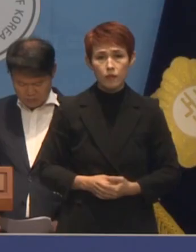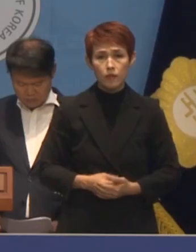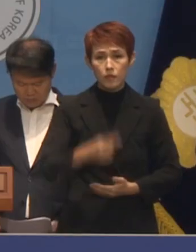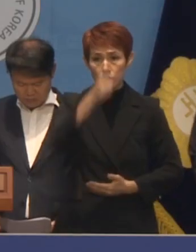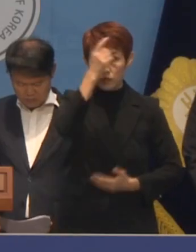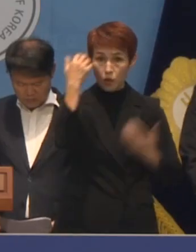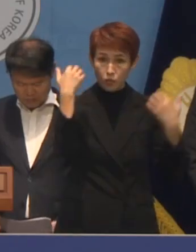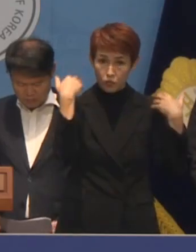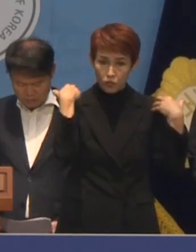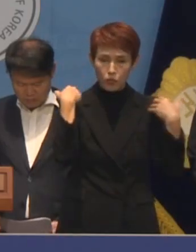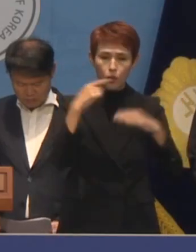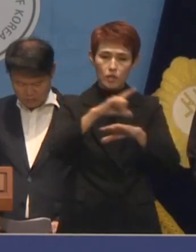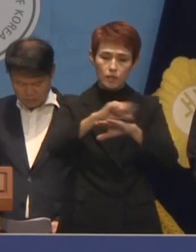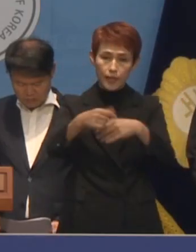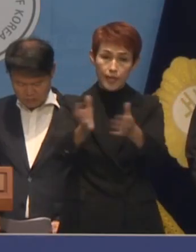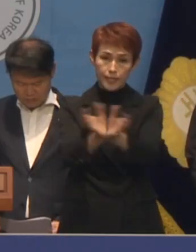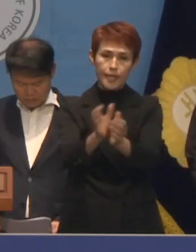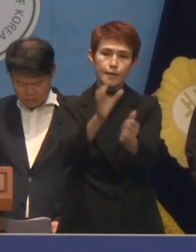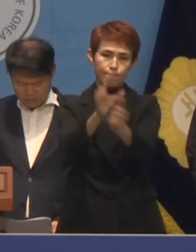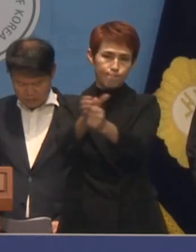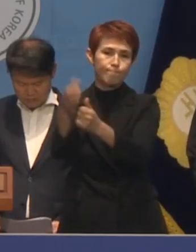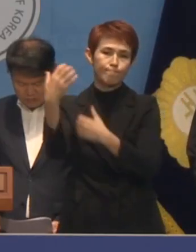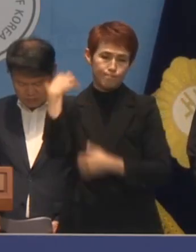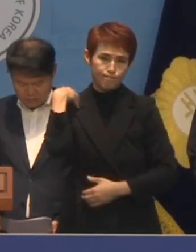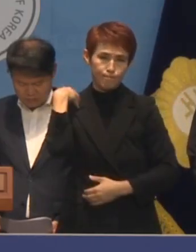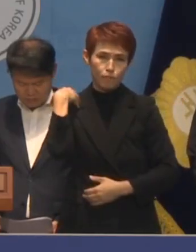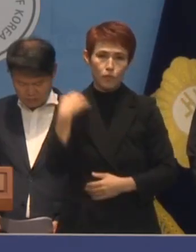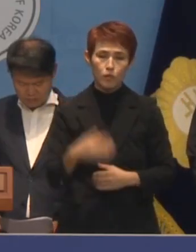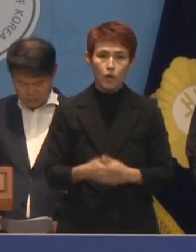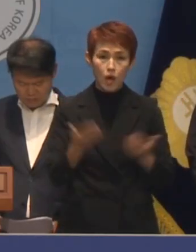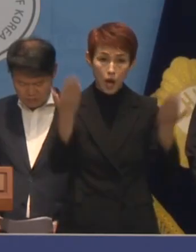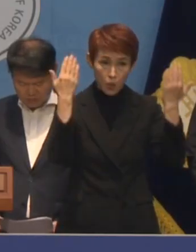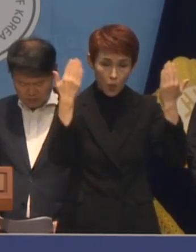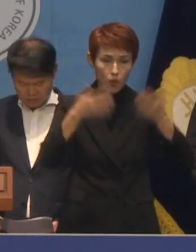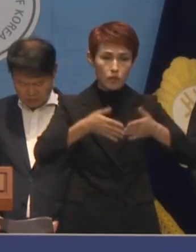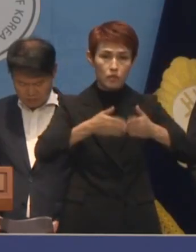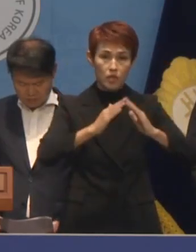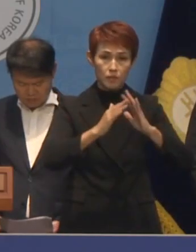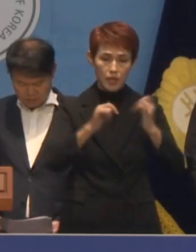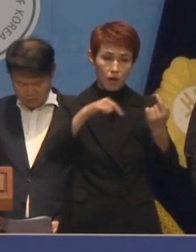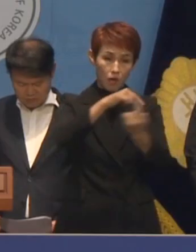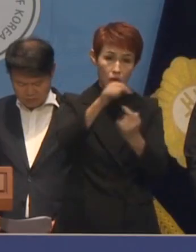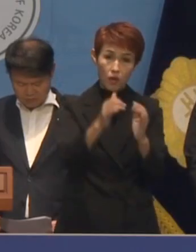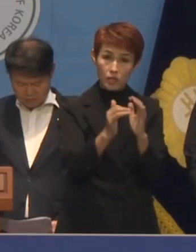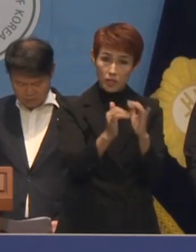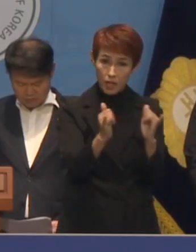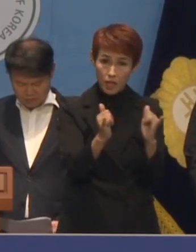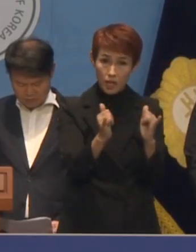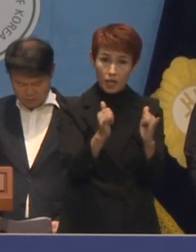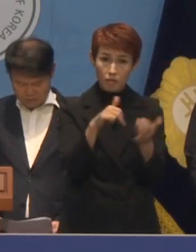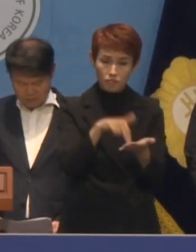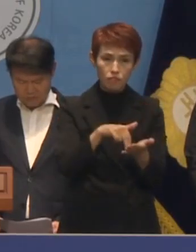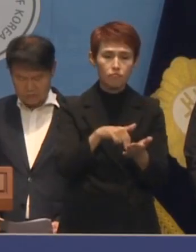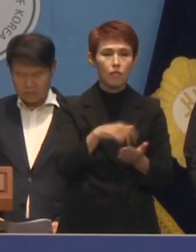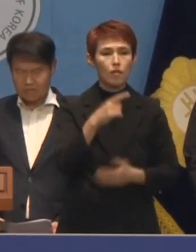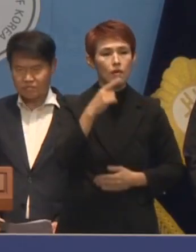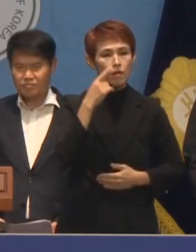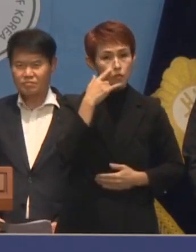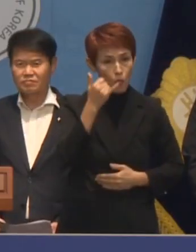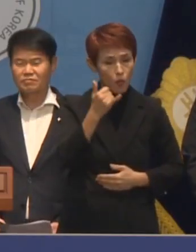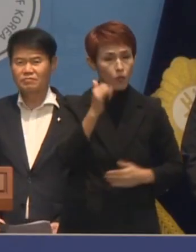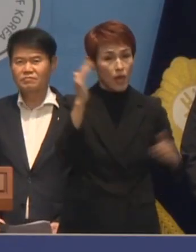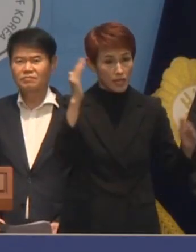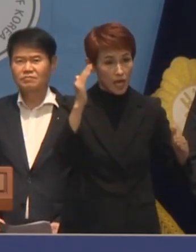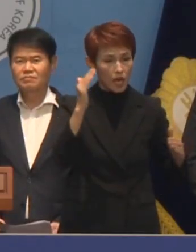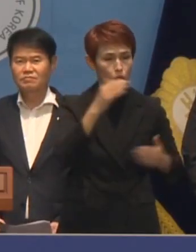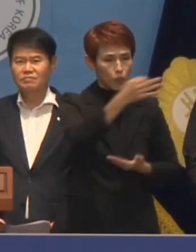및 지방자치단체가 부담하고 학교의 설립자, 경영자는 학생과 보호자로부터 이를